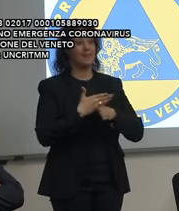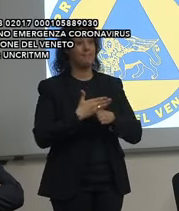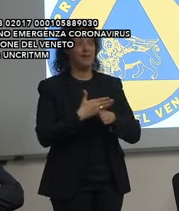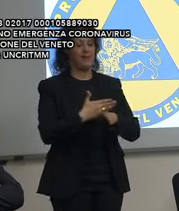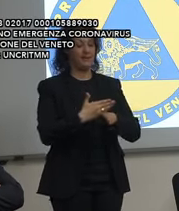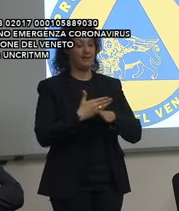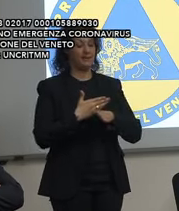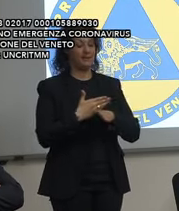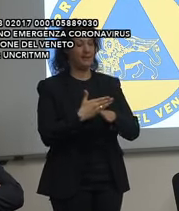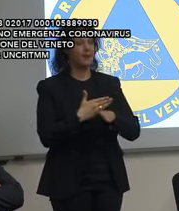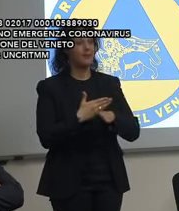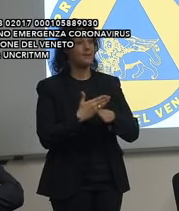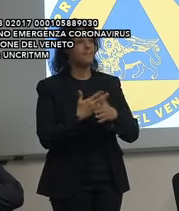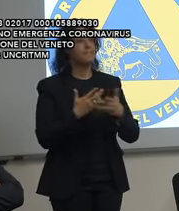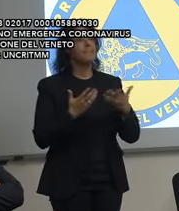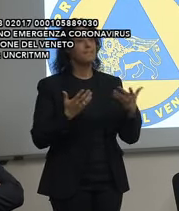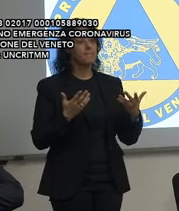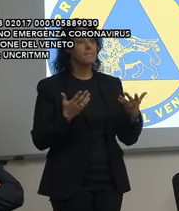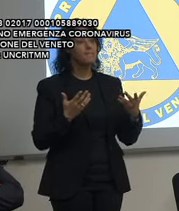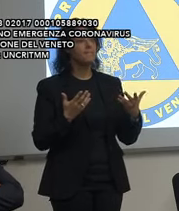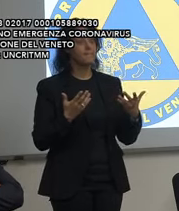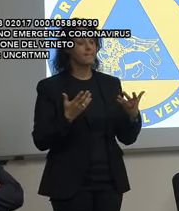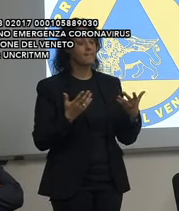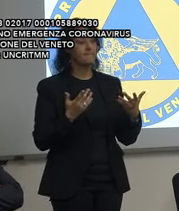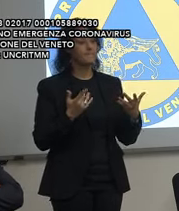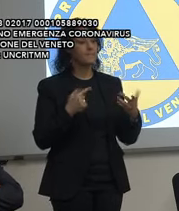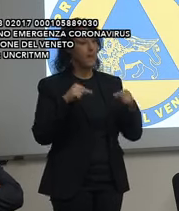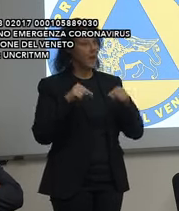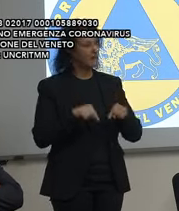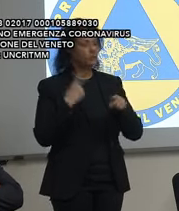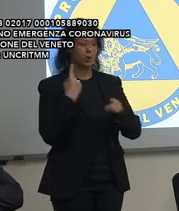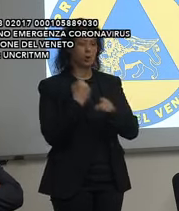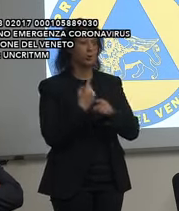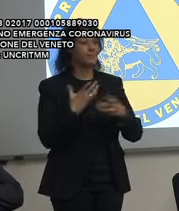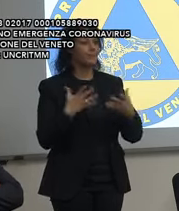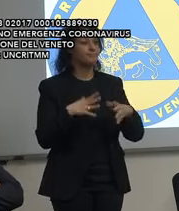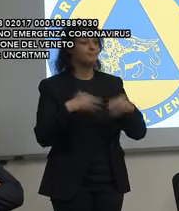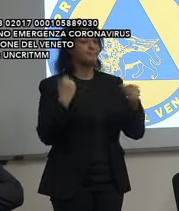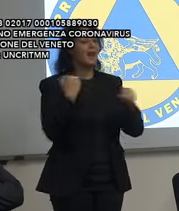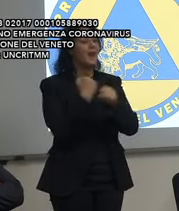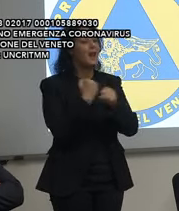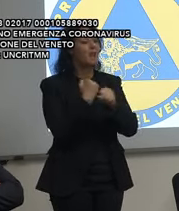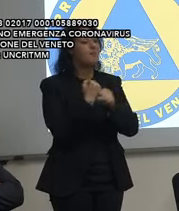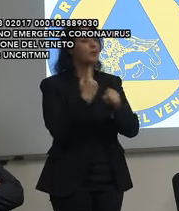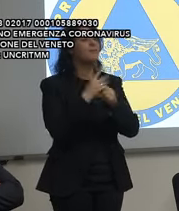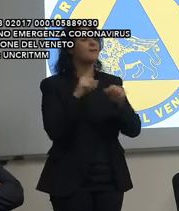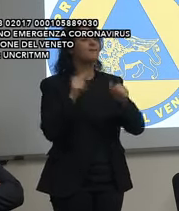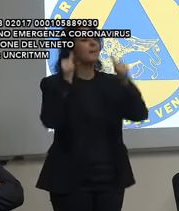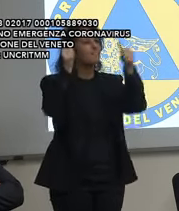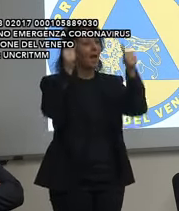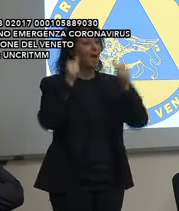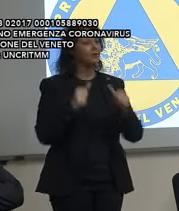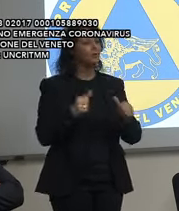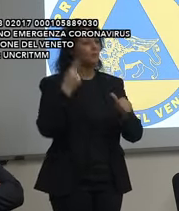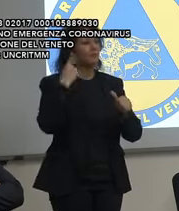aspetta nell'immediato è lavorare per riuscire a pubblicare un bando di progettazione in